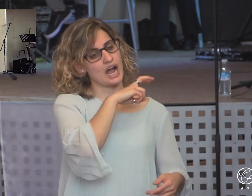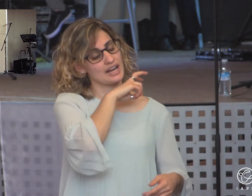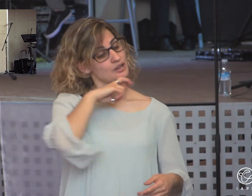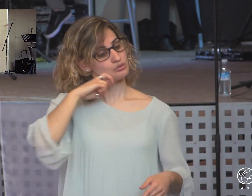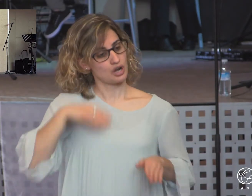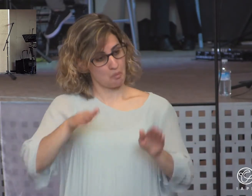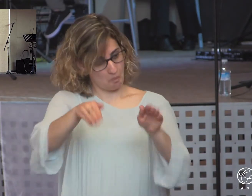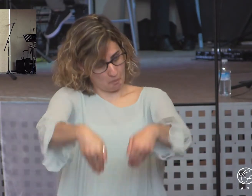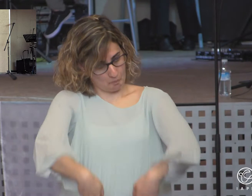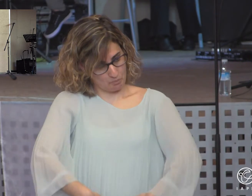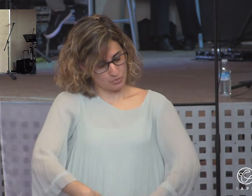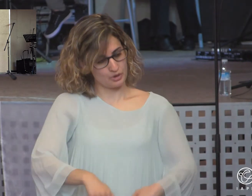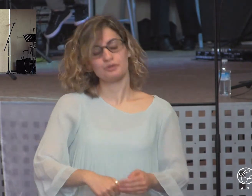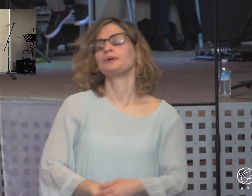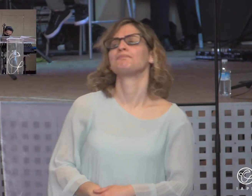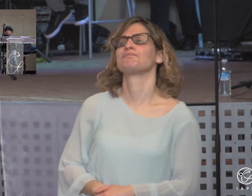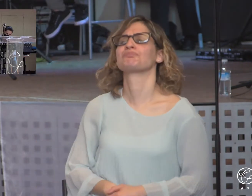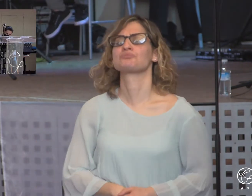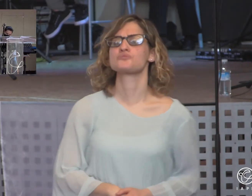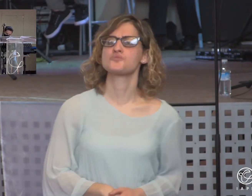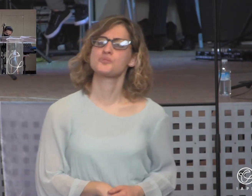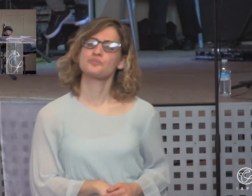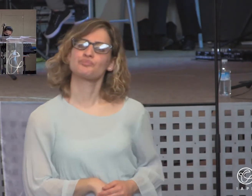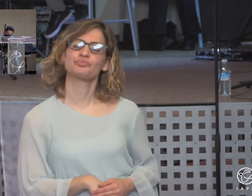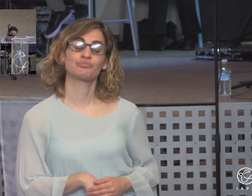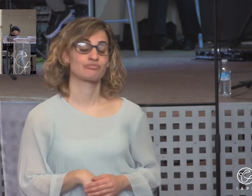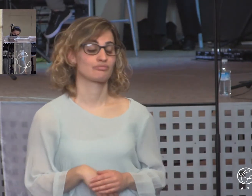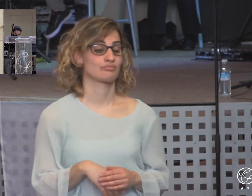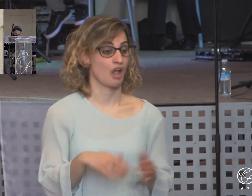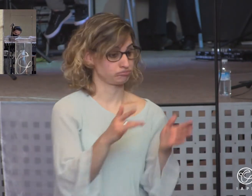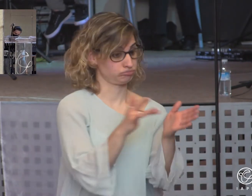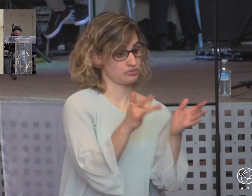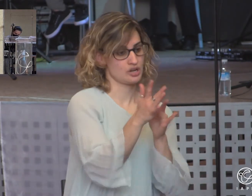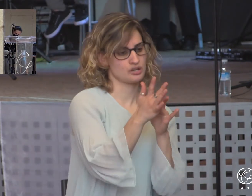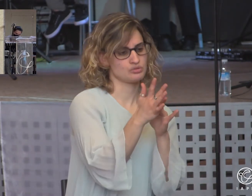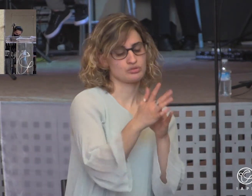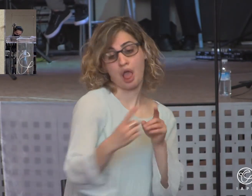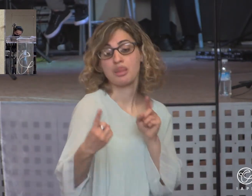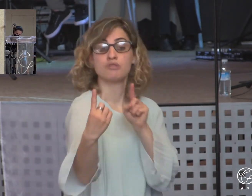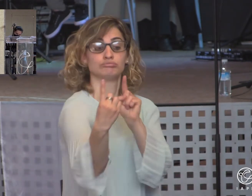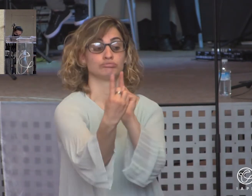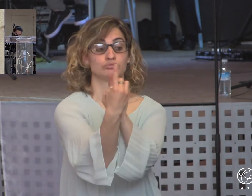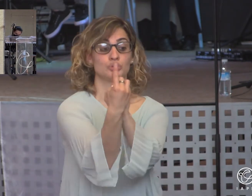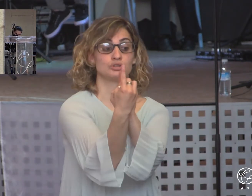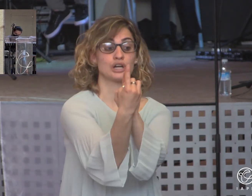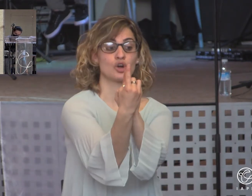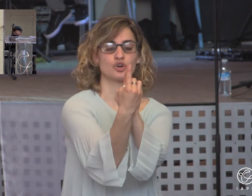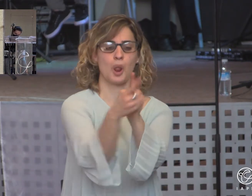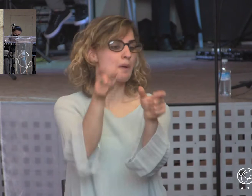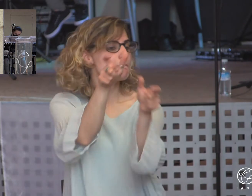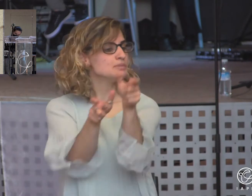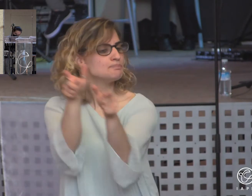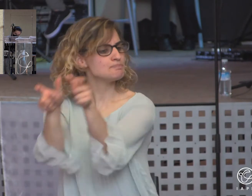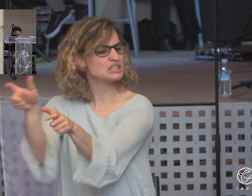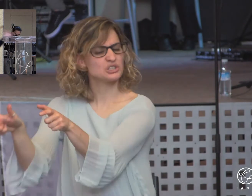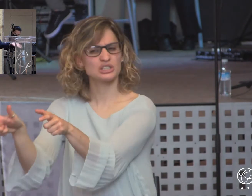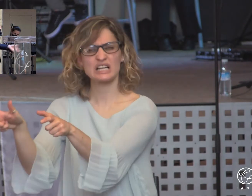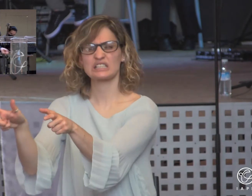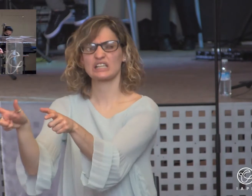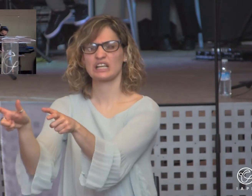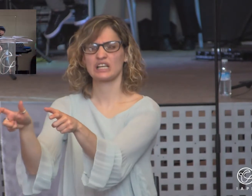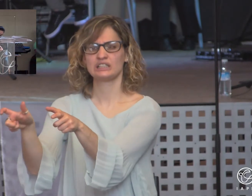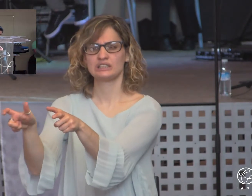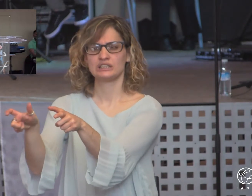a gente que había establecido la casa de Dios de forma insana. Se